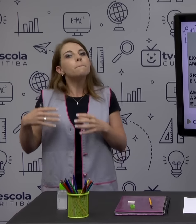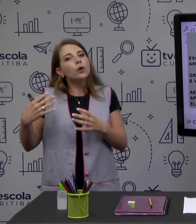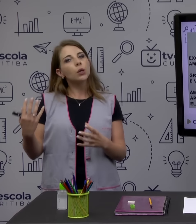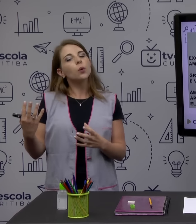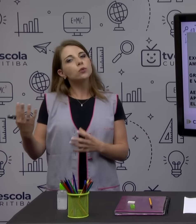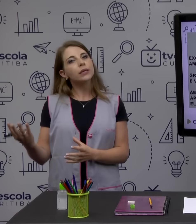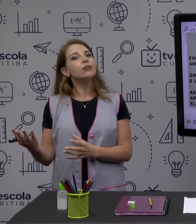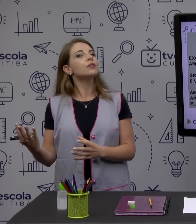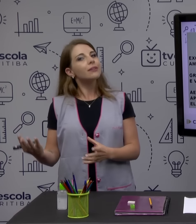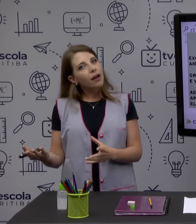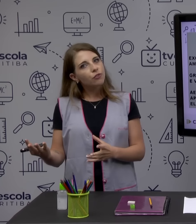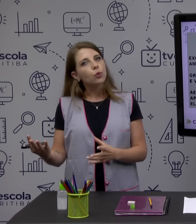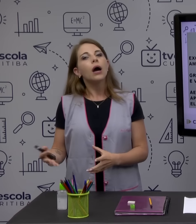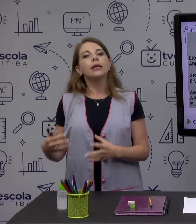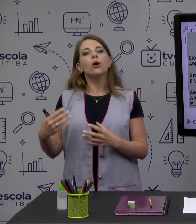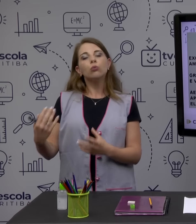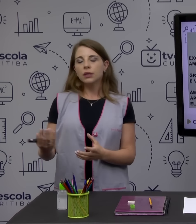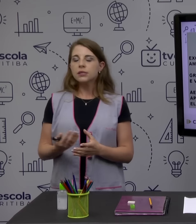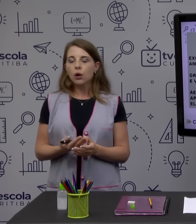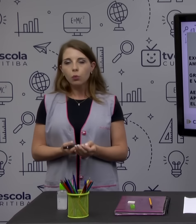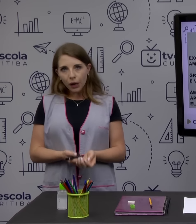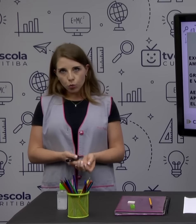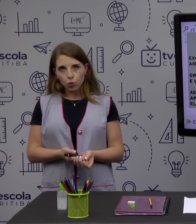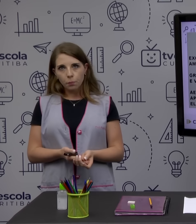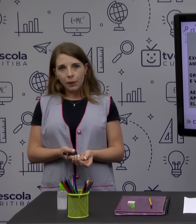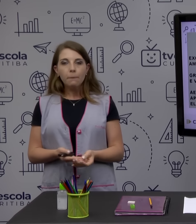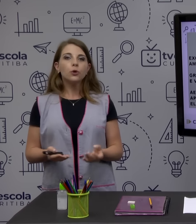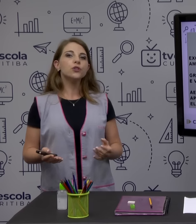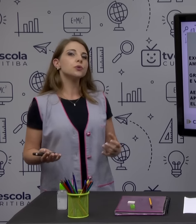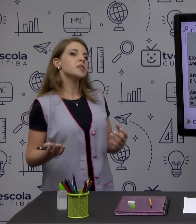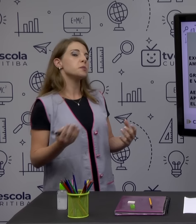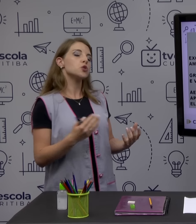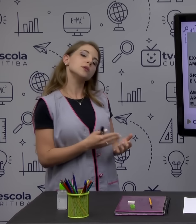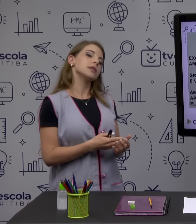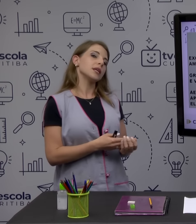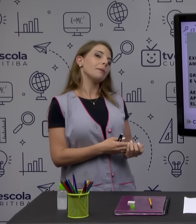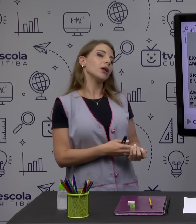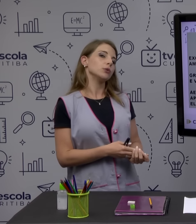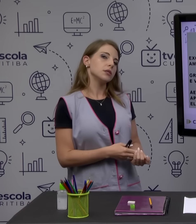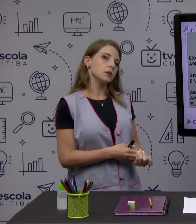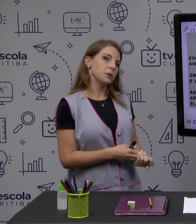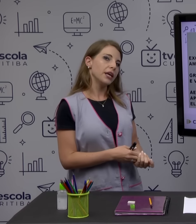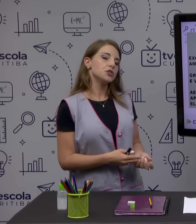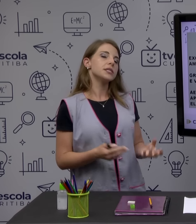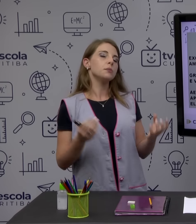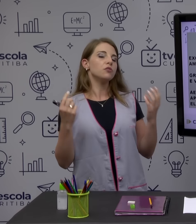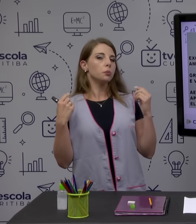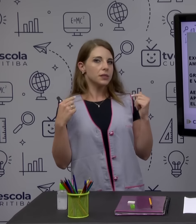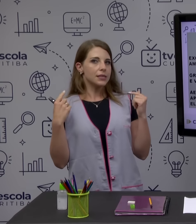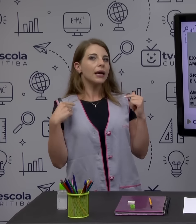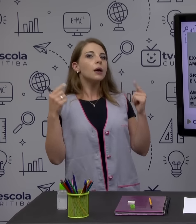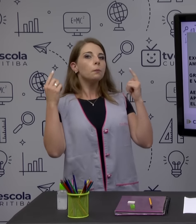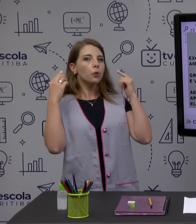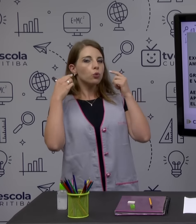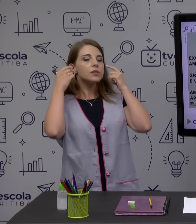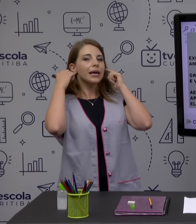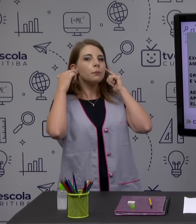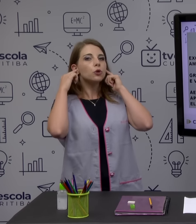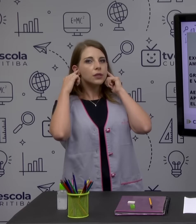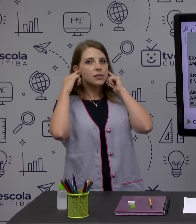por enquanto, é inevitável que aconteça o barulho, tá? Por isso que as pessoas que trabalham nesse ambiente sempre vão precisar usar a proteção,